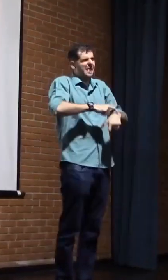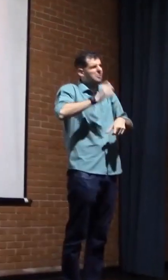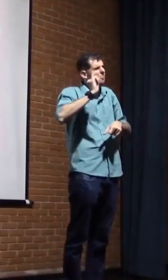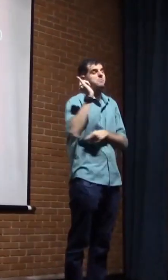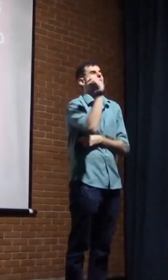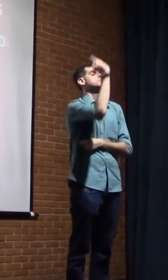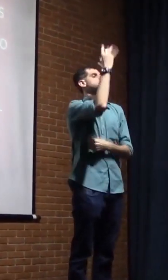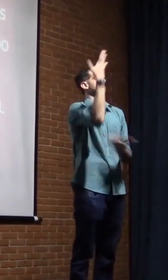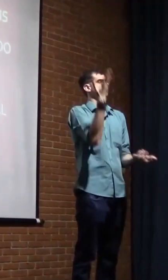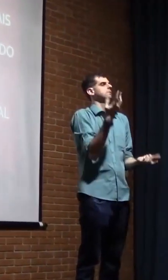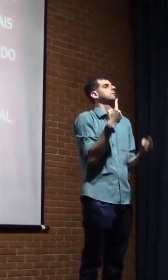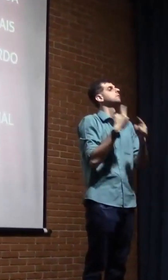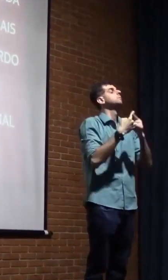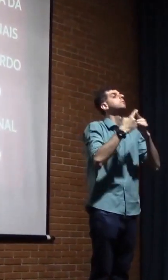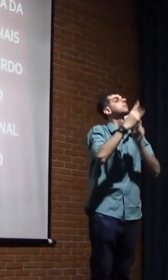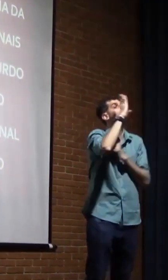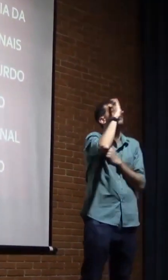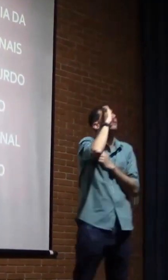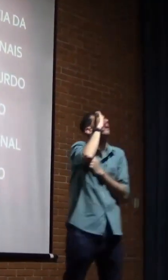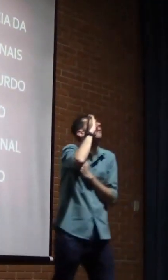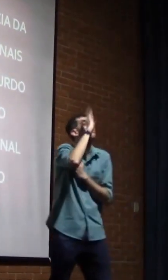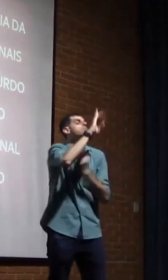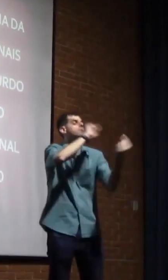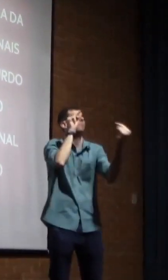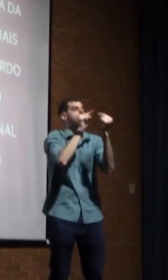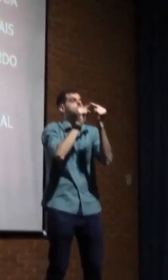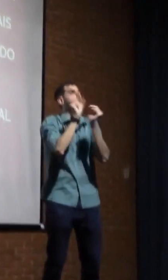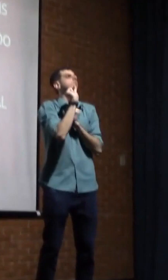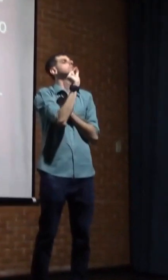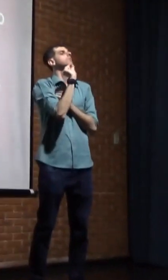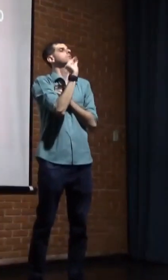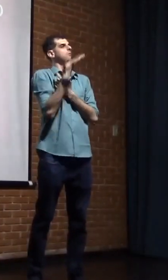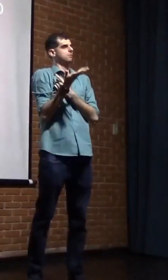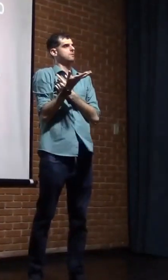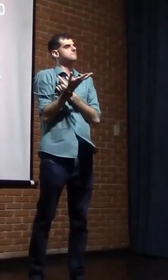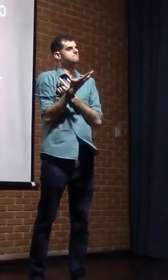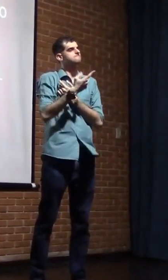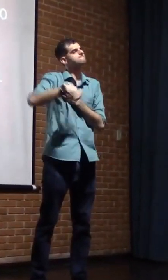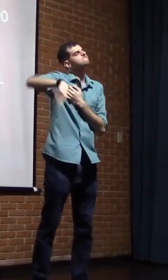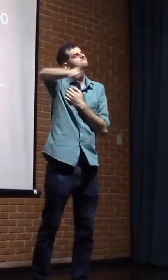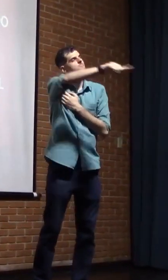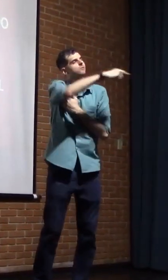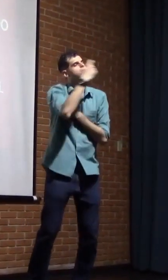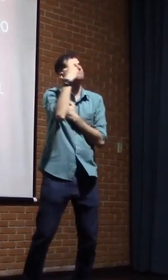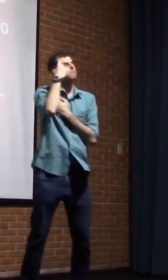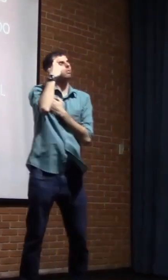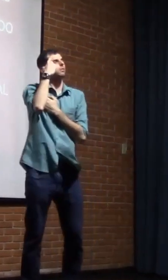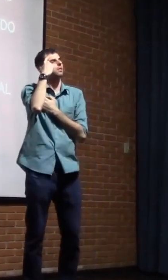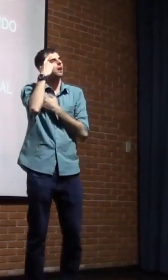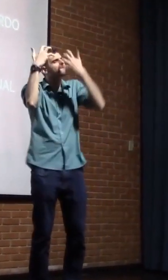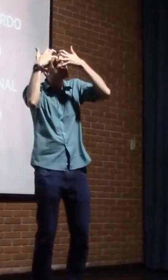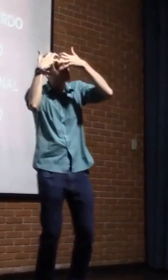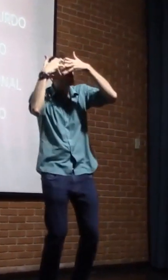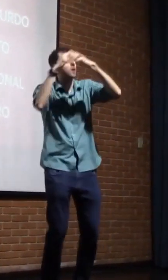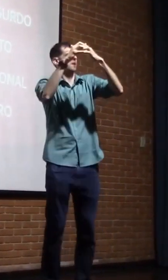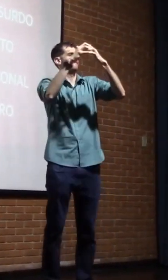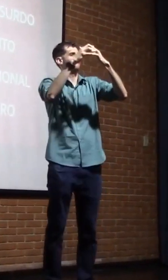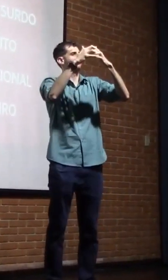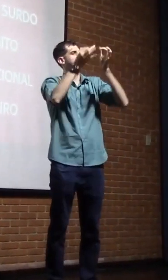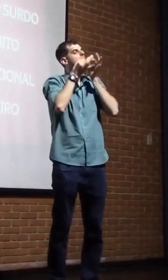aqui bastante pessoas aqui na assistência e eu penso que é realmente muito importante isso também, porque o nosso objetivo é justamente